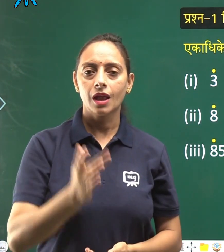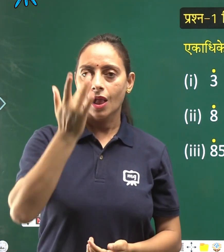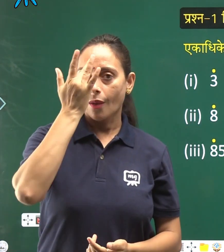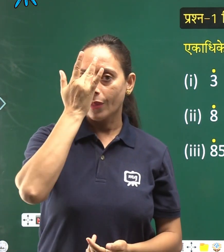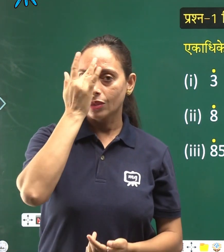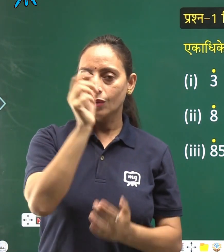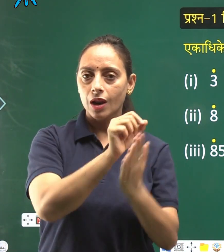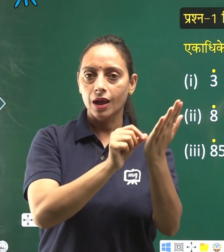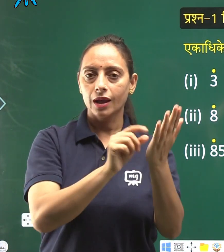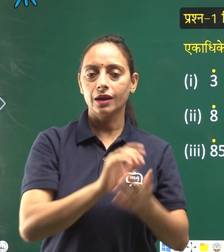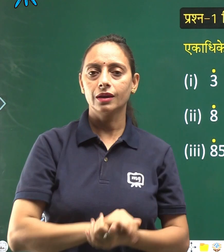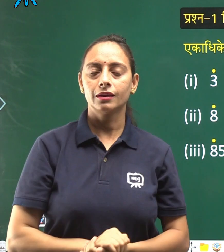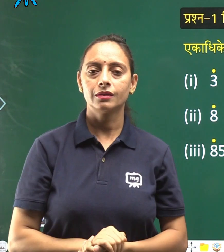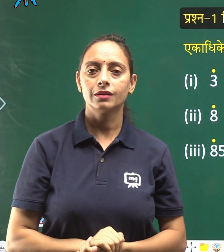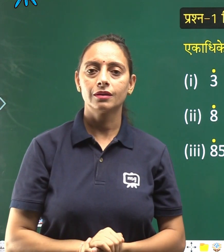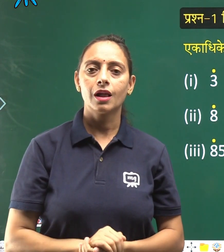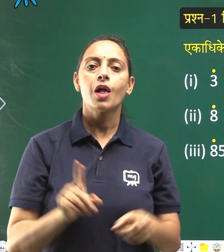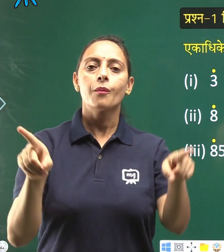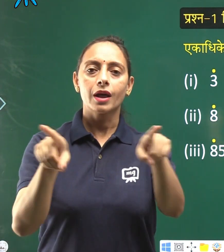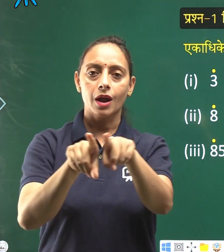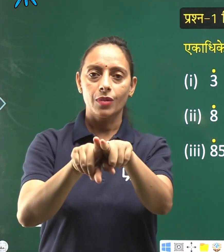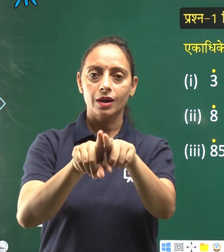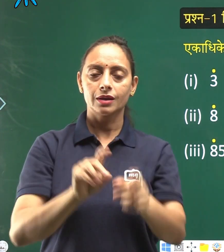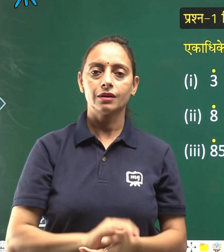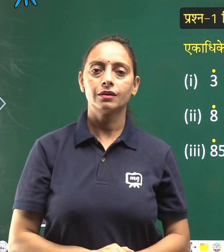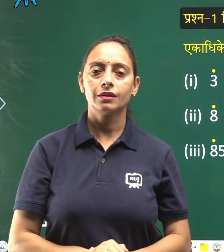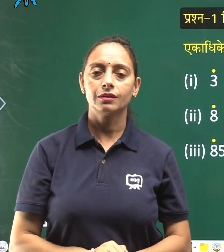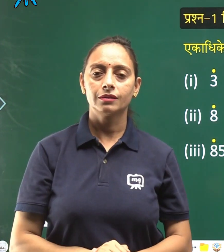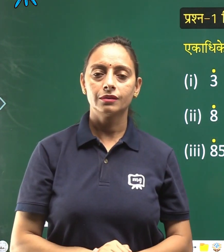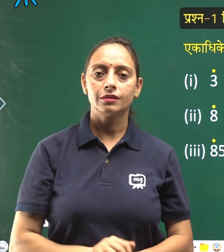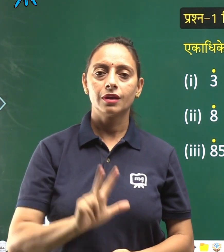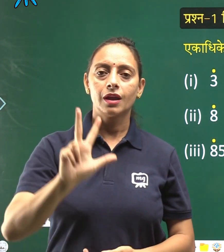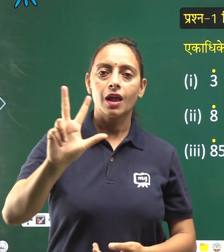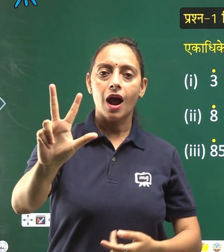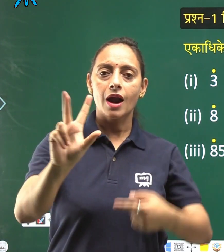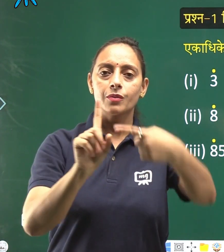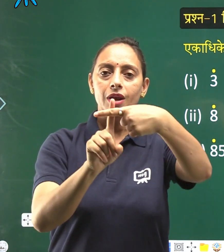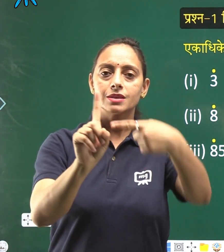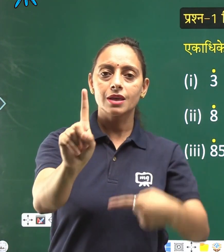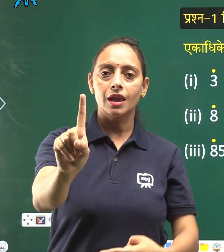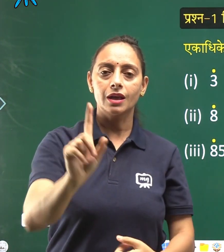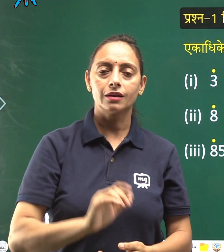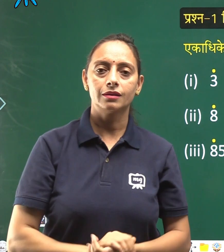बिंदु लगा हुआ है बराबर 8 + 1